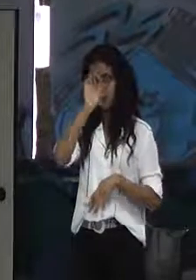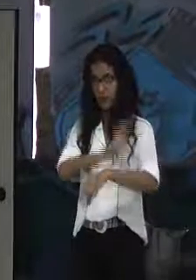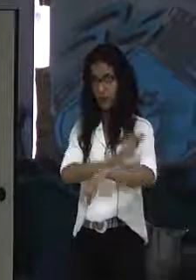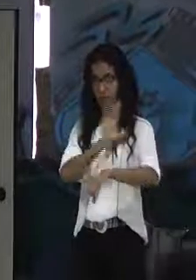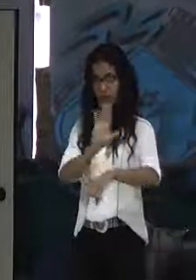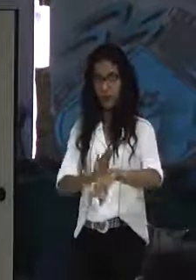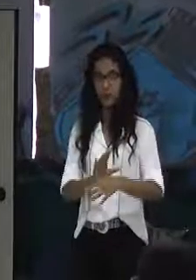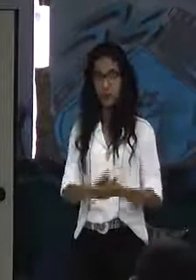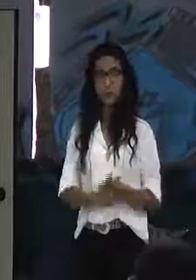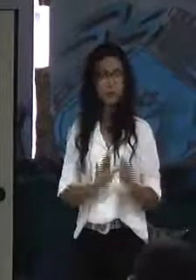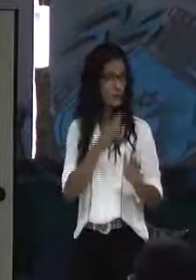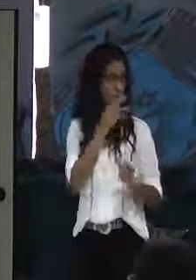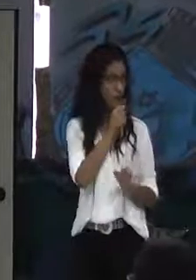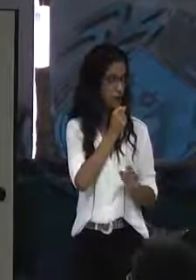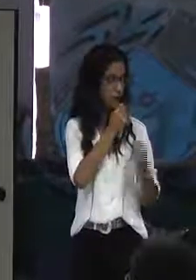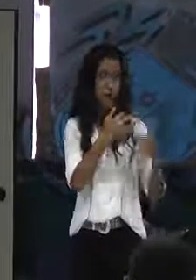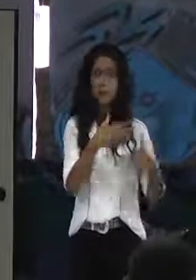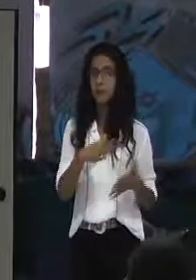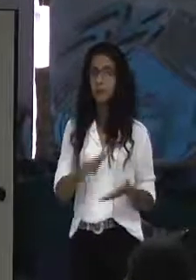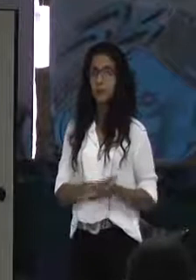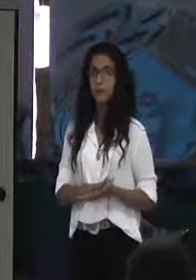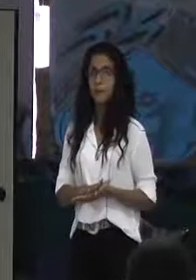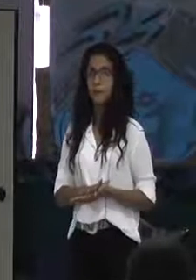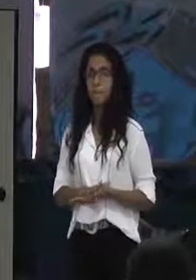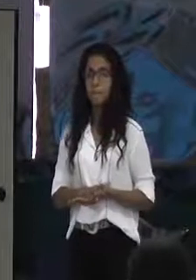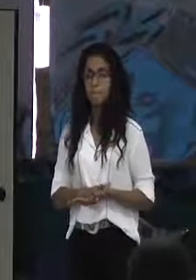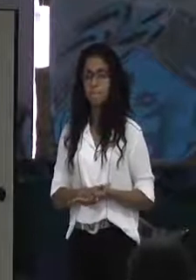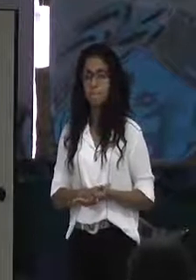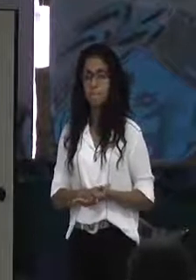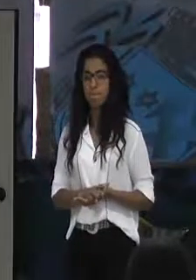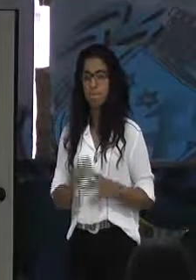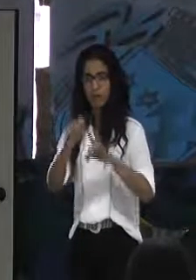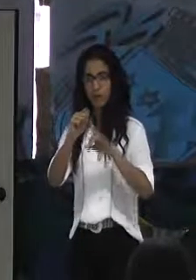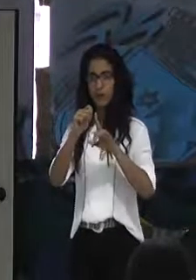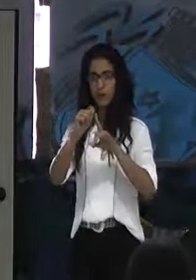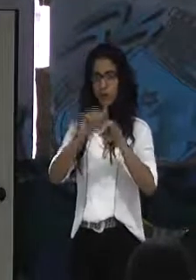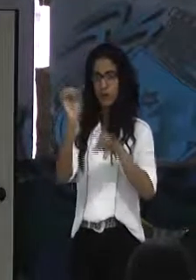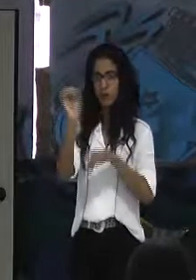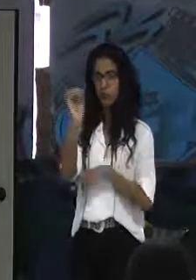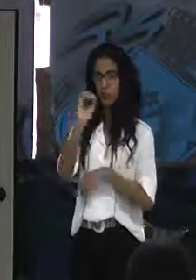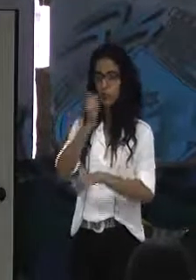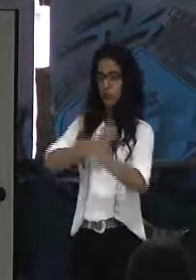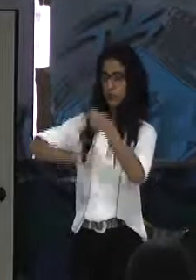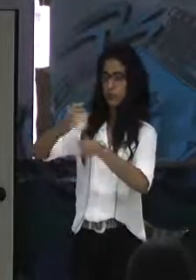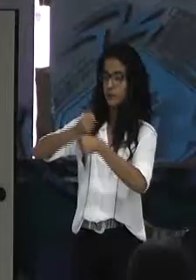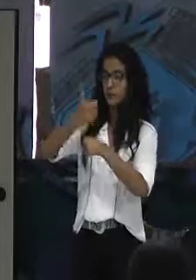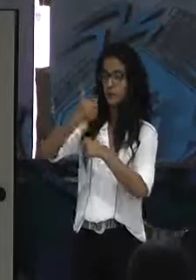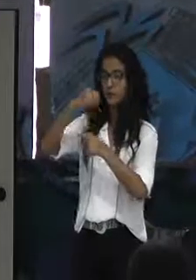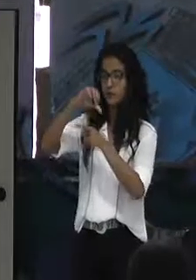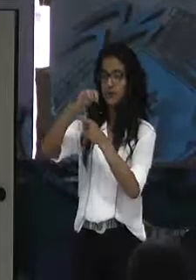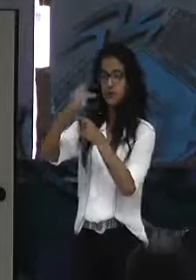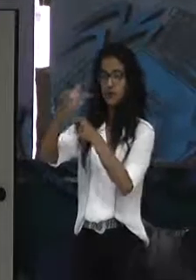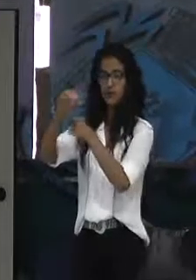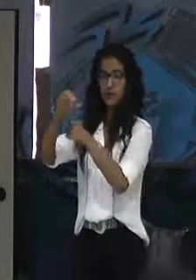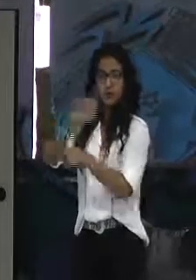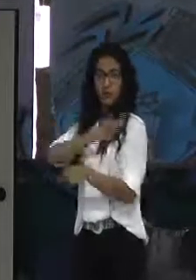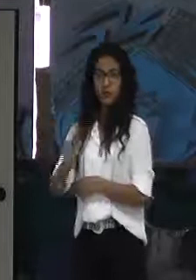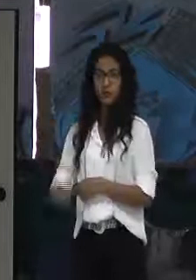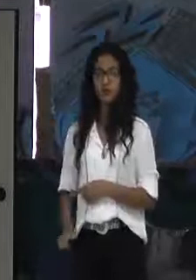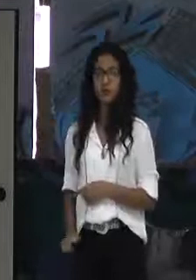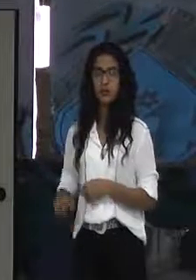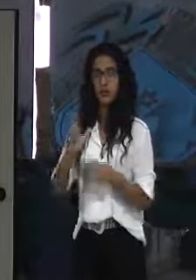relato, até para não tomar muito tempo, em outubro de 1970, o então governador Luiz Viana Filho inaugurou o